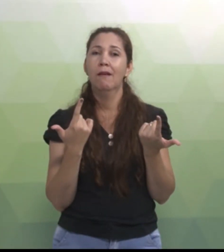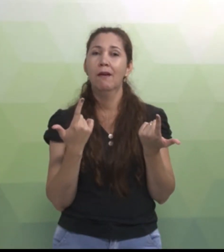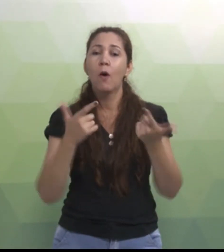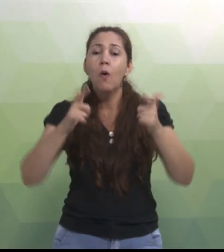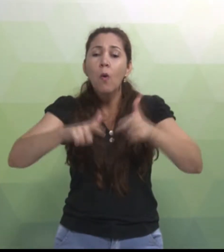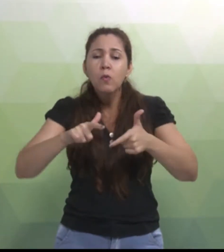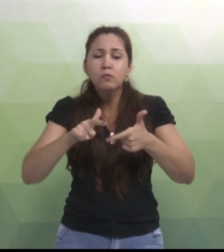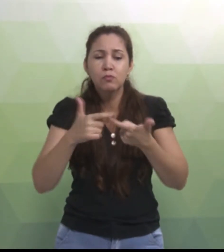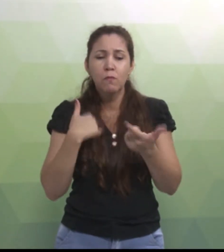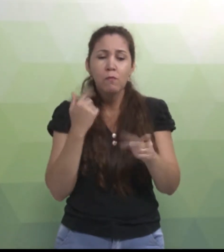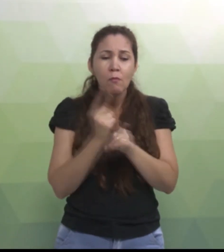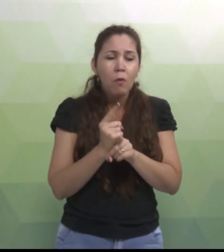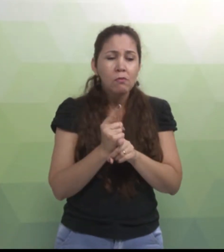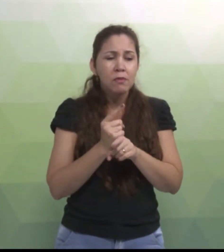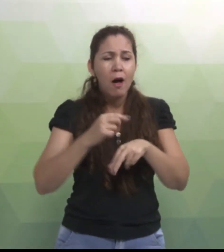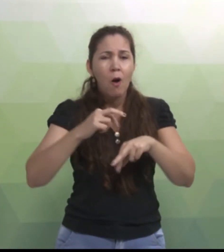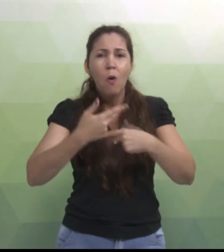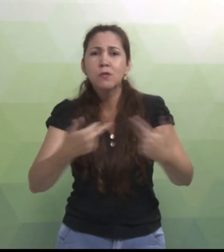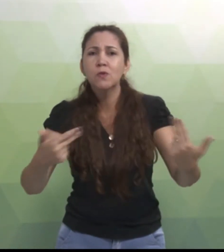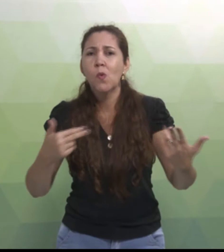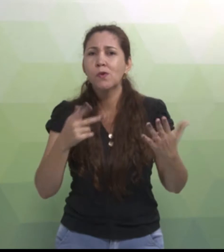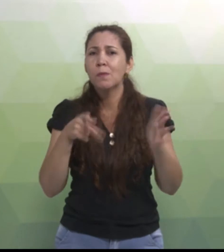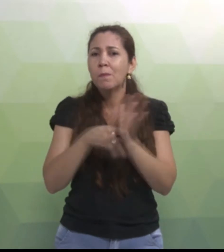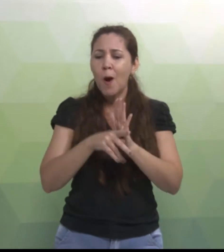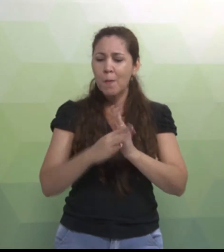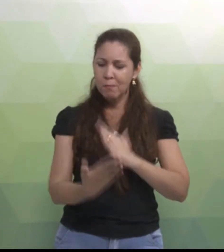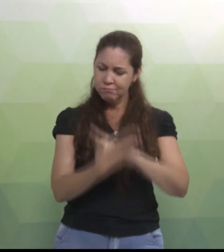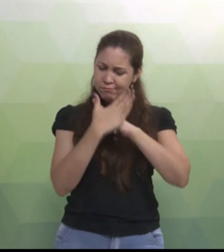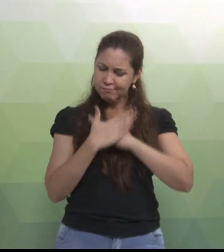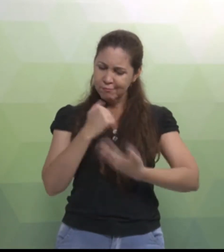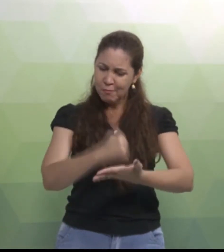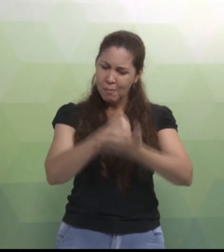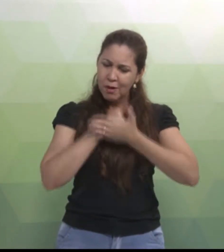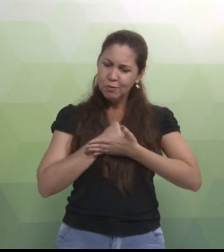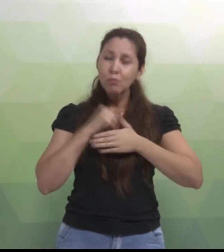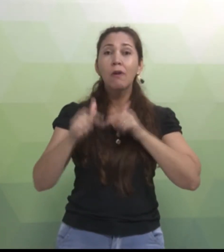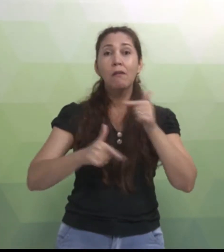o que vai me auxiliar no processo de desenvolvimento desse trabalho,